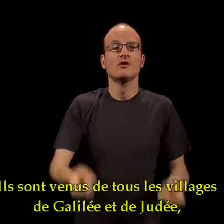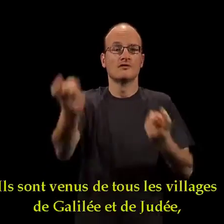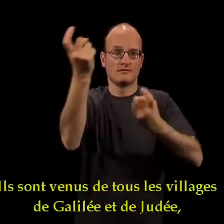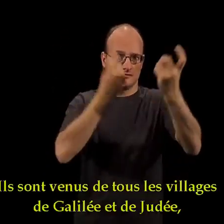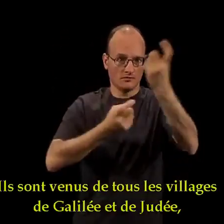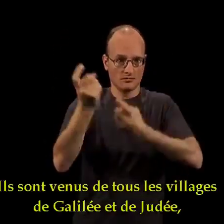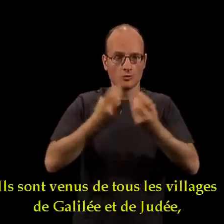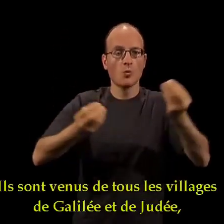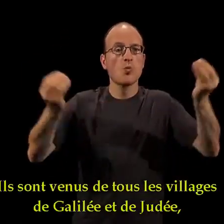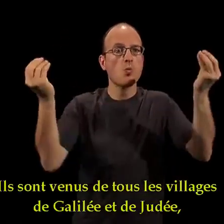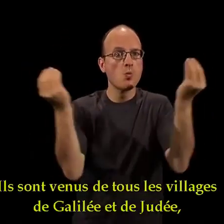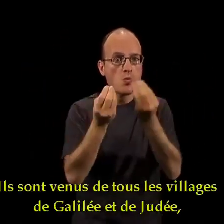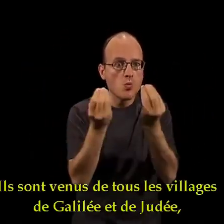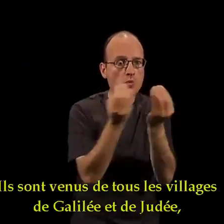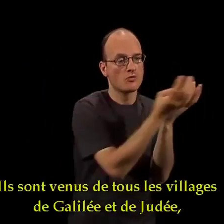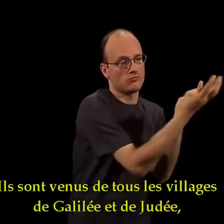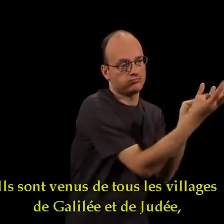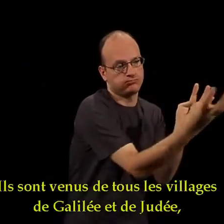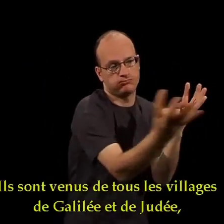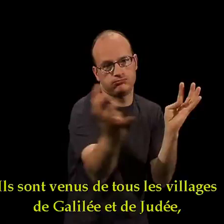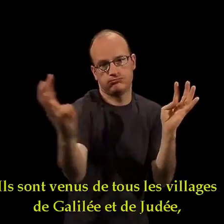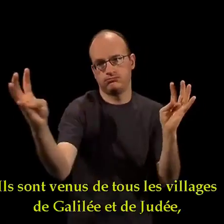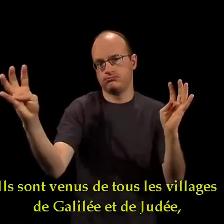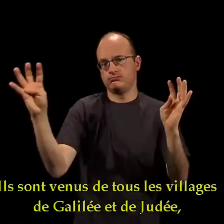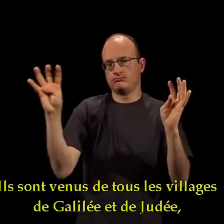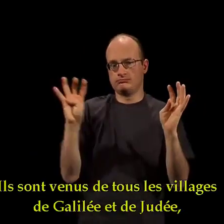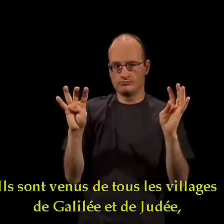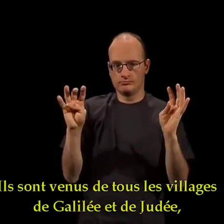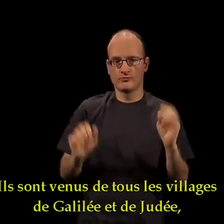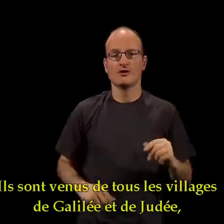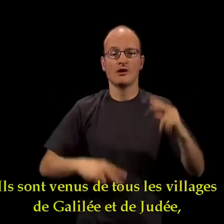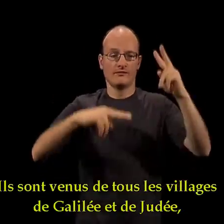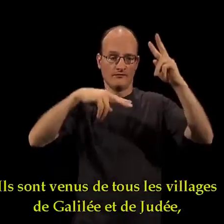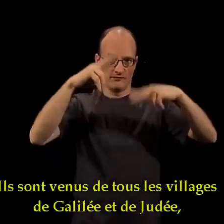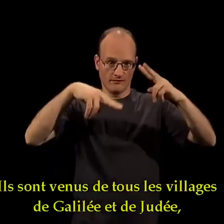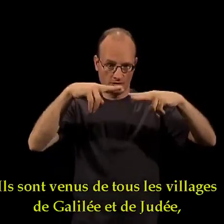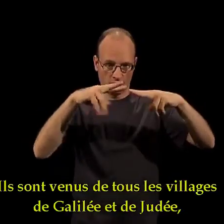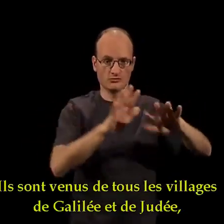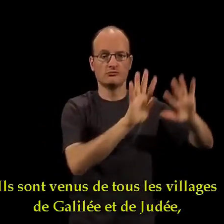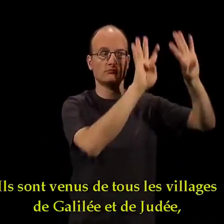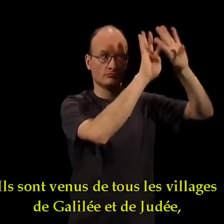Ils sont venus de tous les villages de Galilée et de Judée.